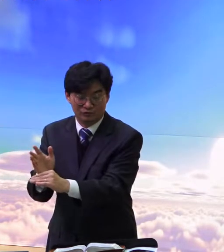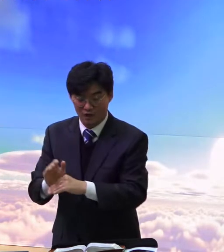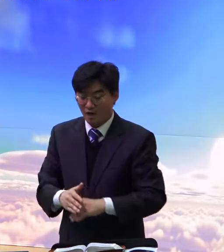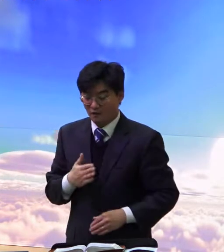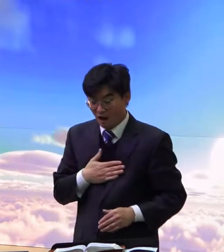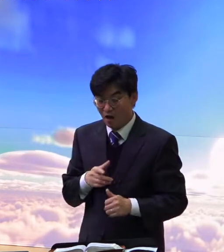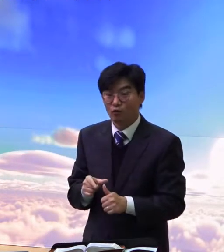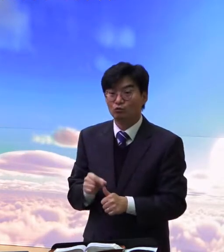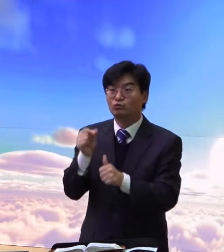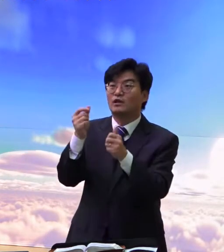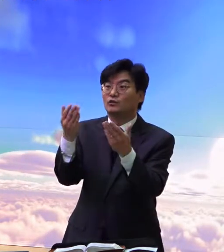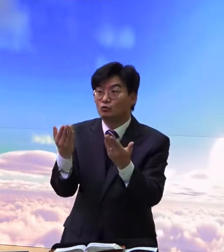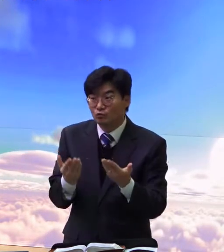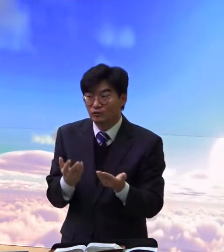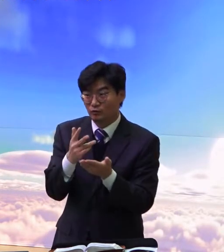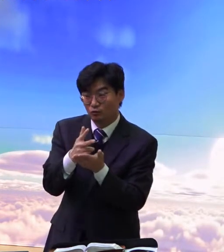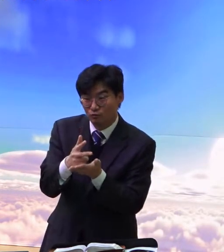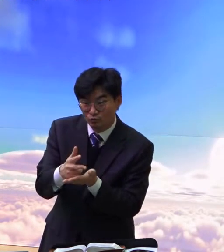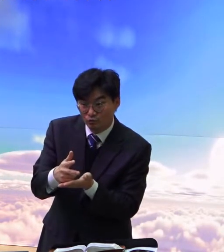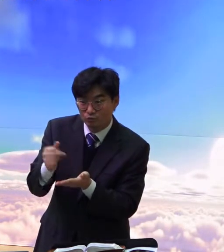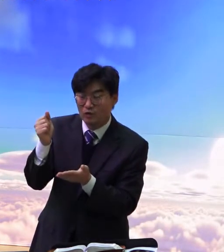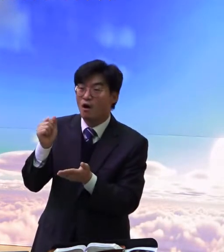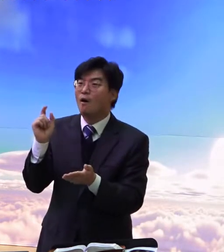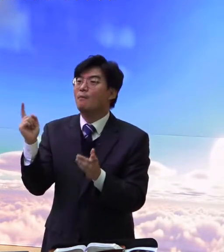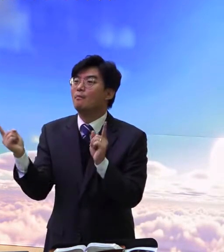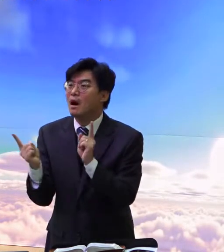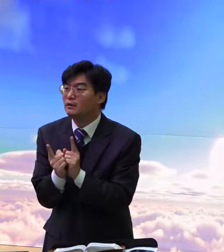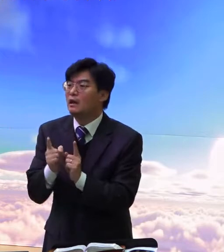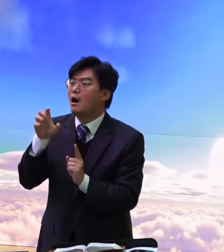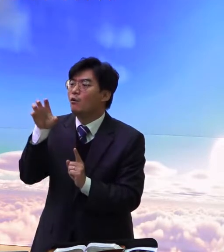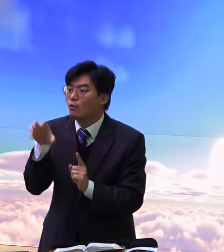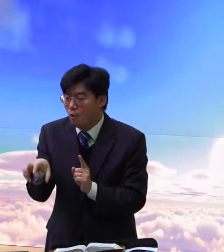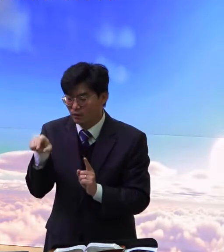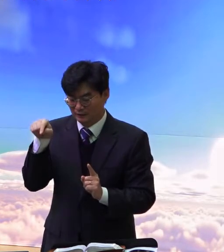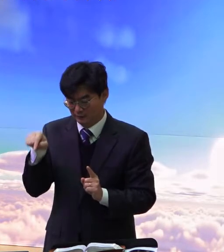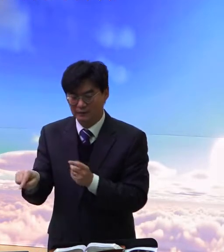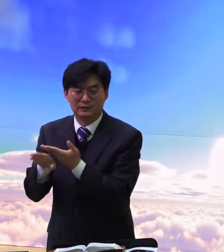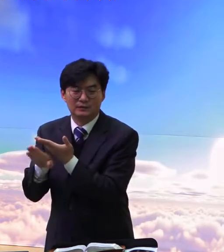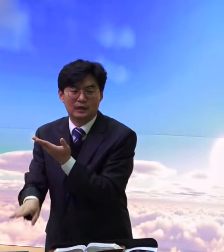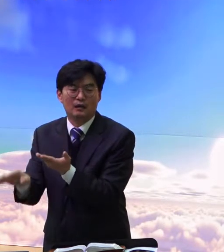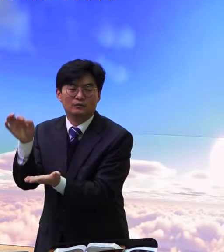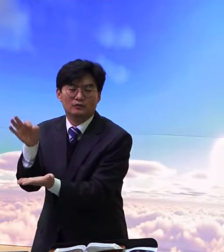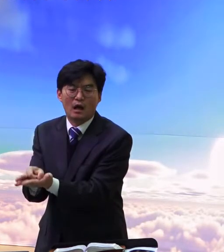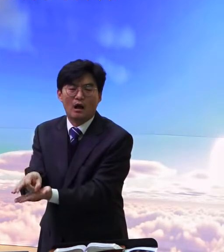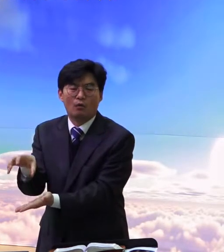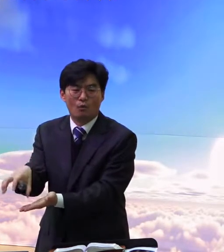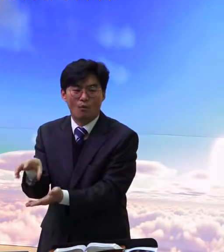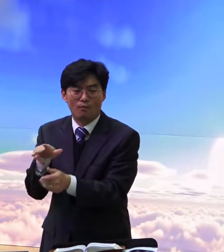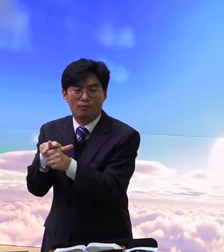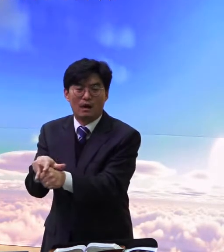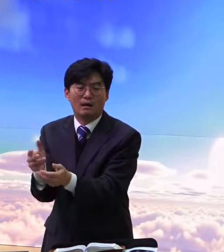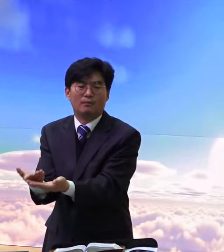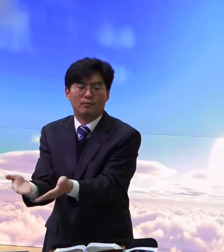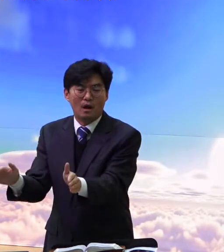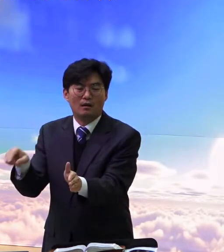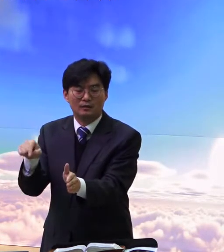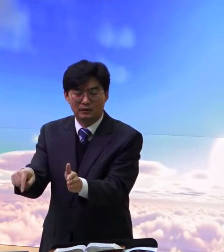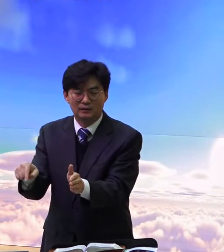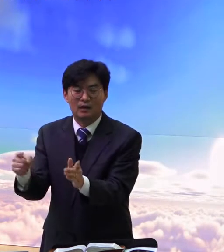우리는 어디에서 예수님을 만날 수 있겠습니까? 우리는 어디에서 예수님을 만나야 하는 것입니까? 하나님의 아들,